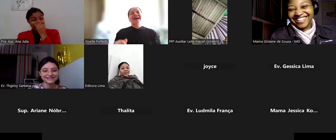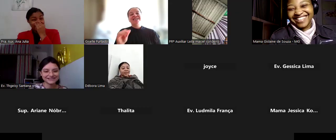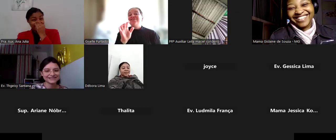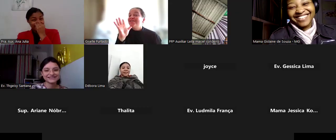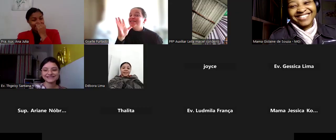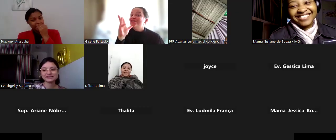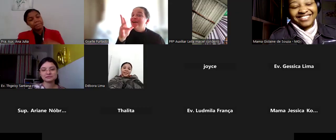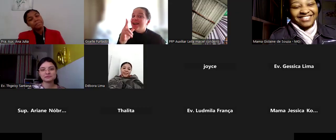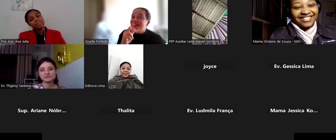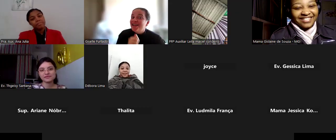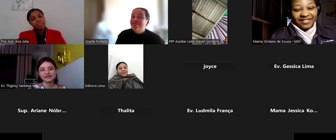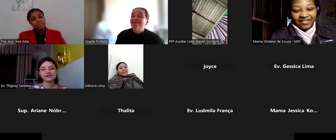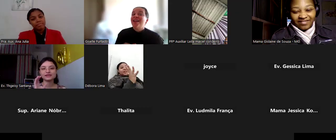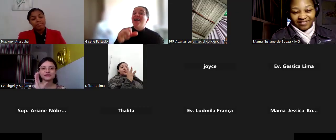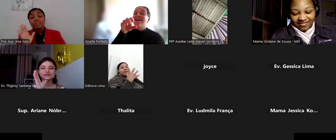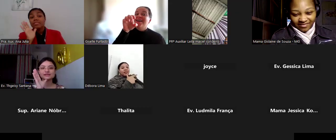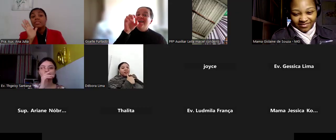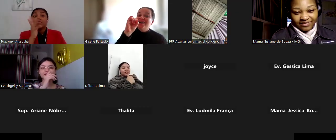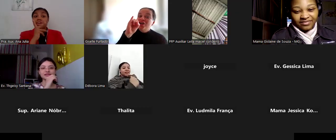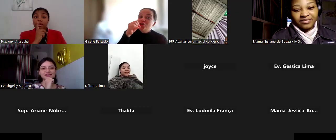aí você vai fazer devagar, aí ele vai falar.